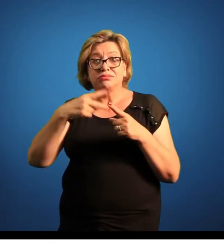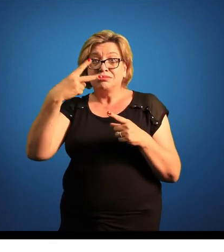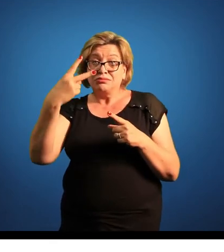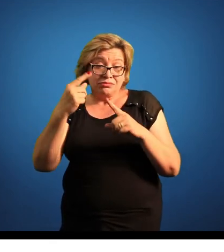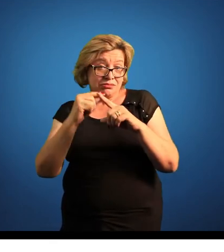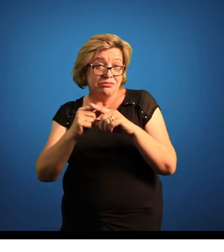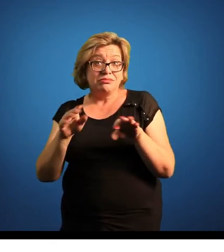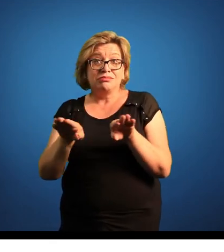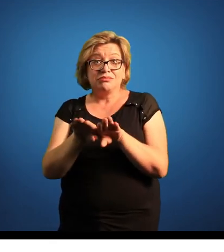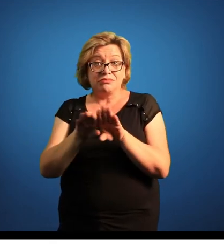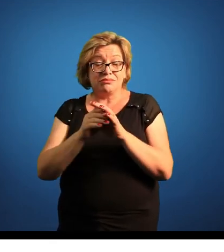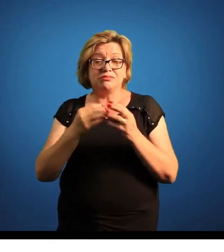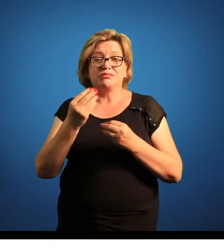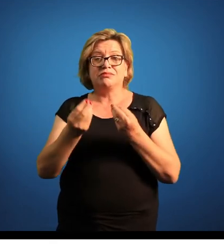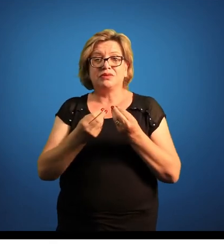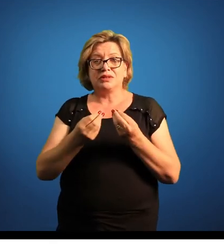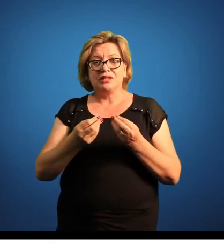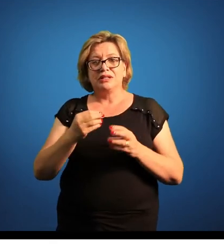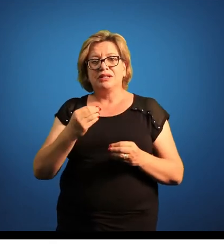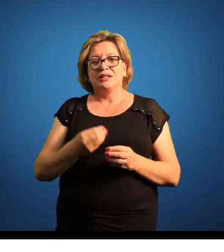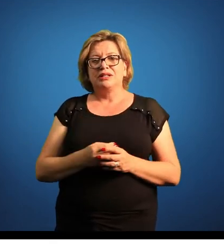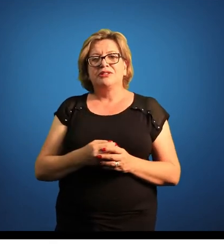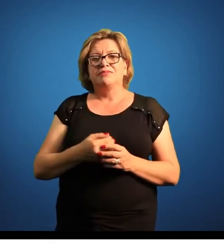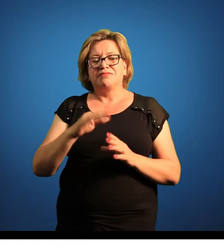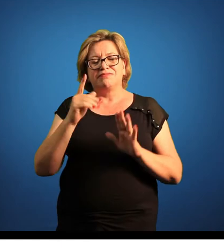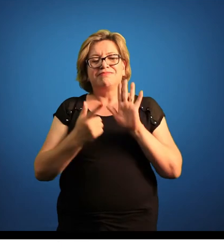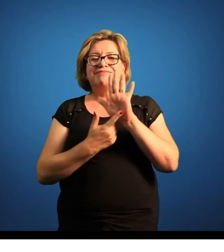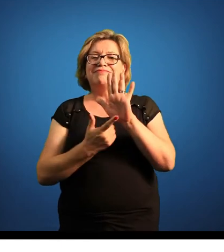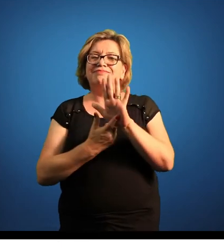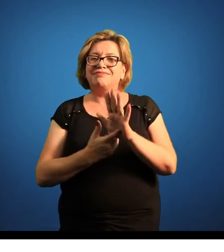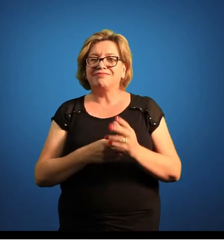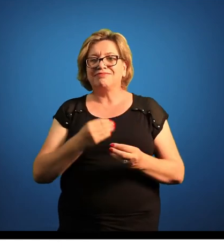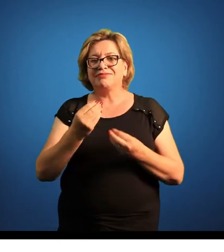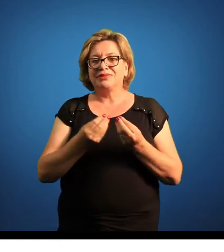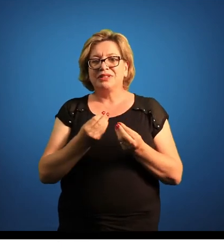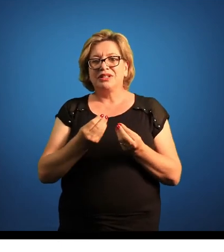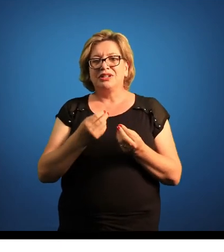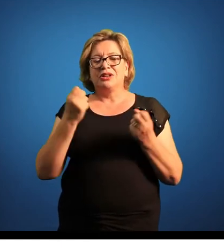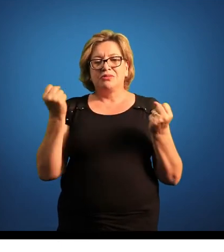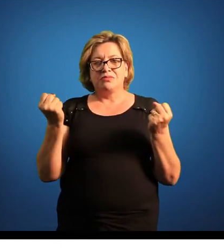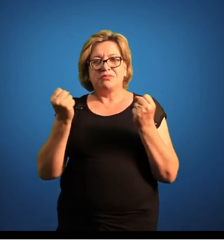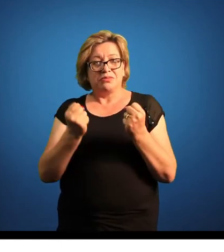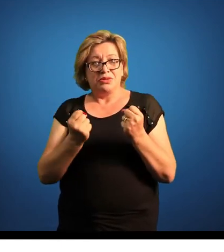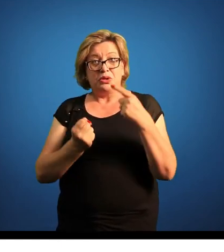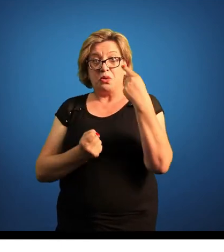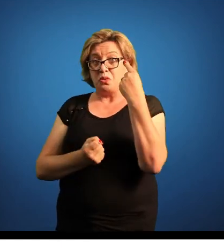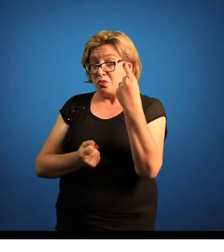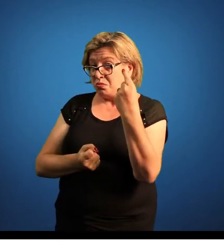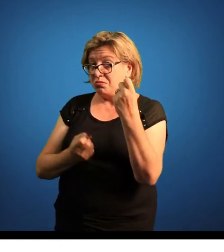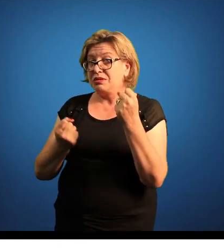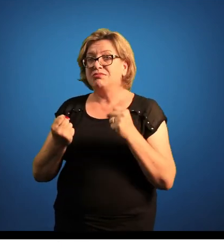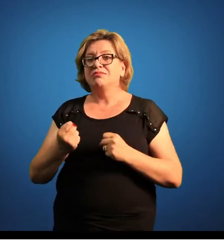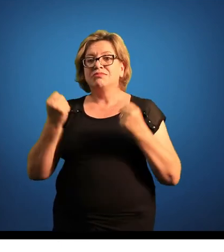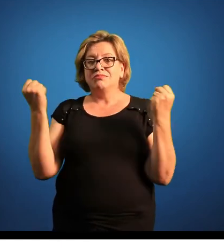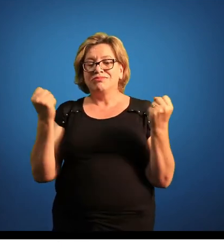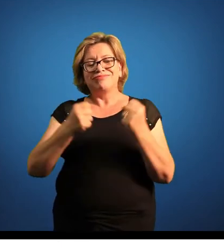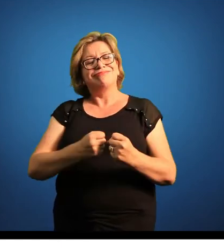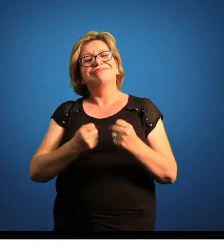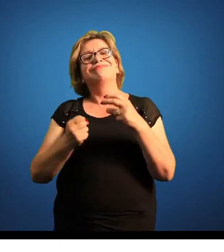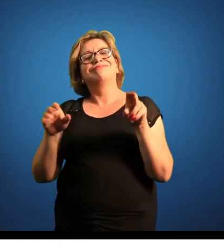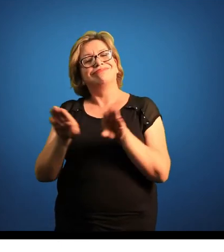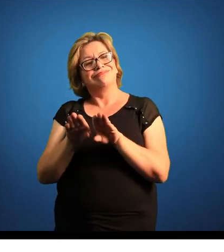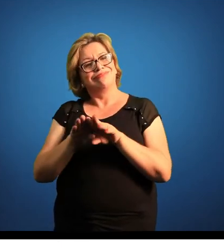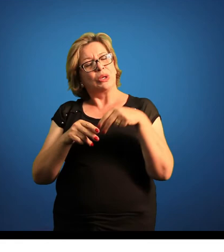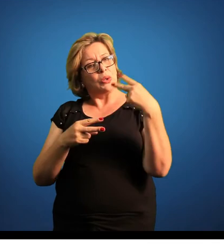têm frequência superior aos demais elementos. Então, pode existir uma única moda, mas também pode existir